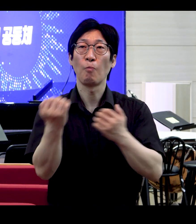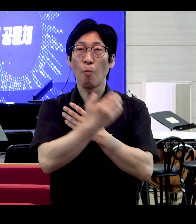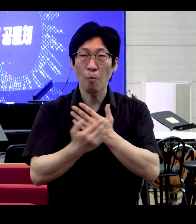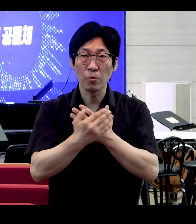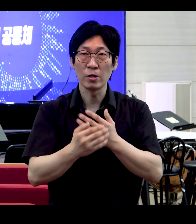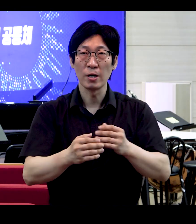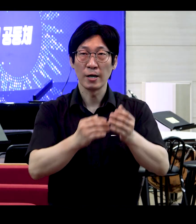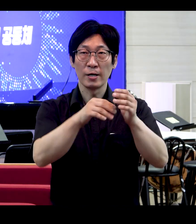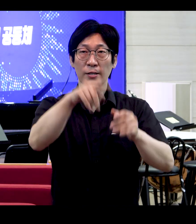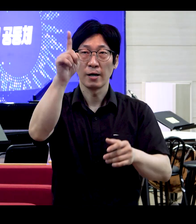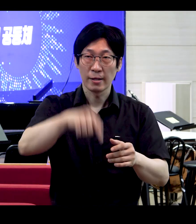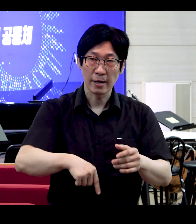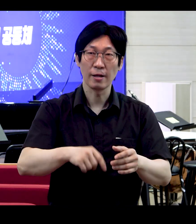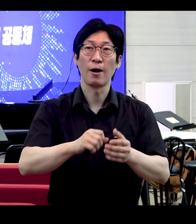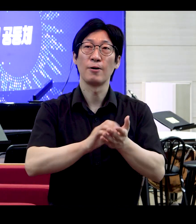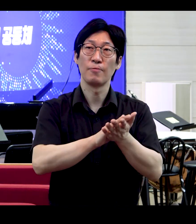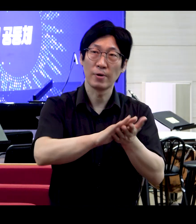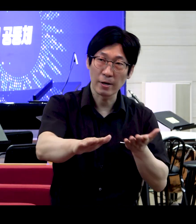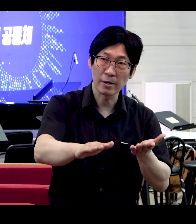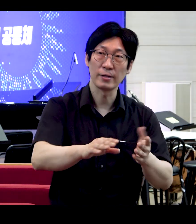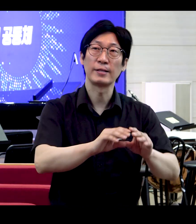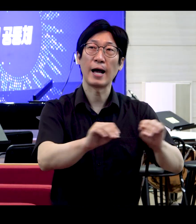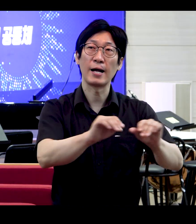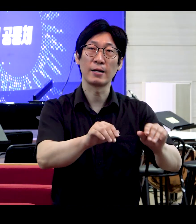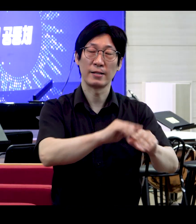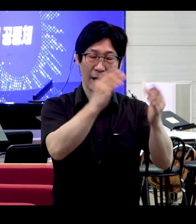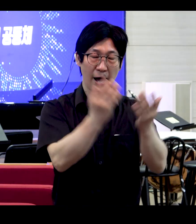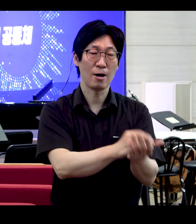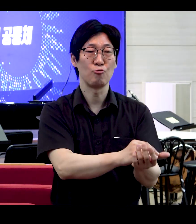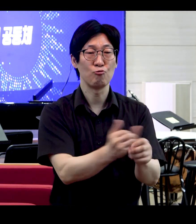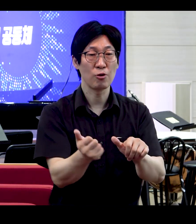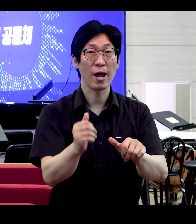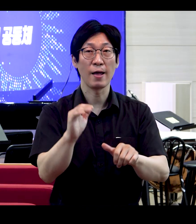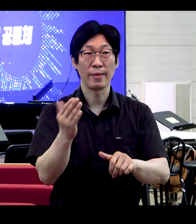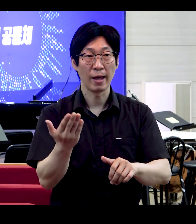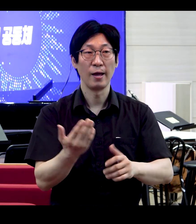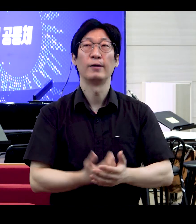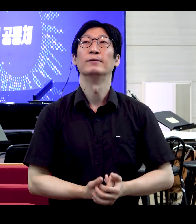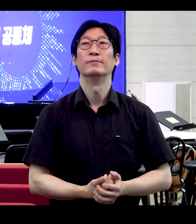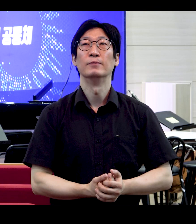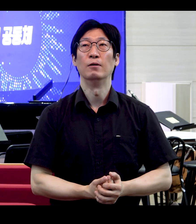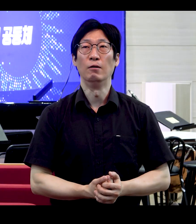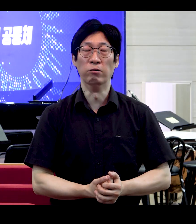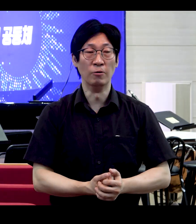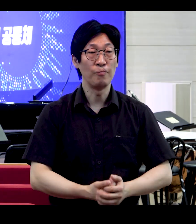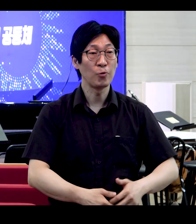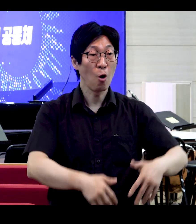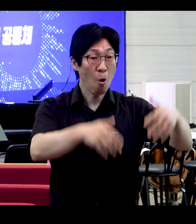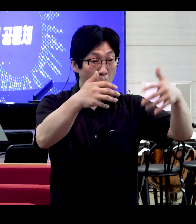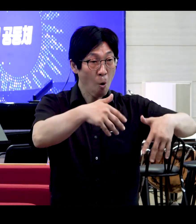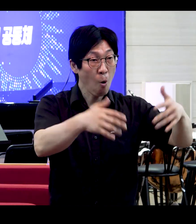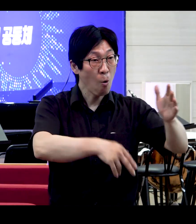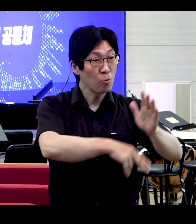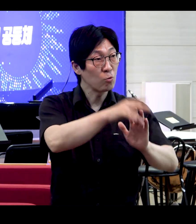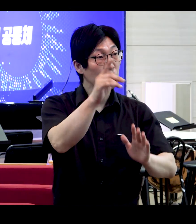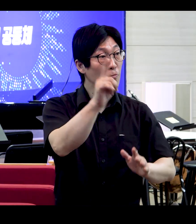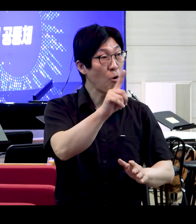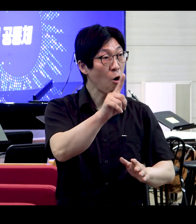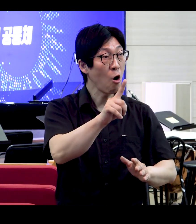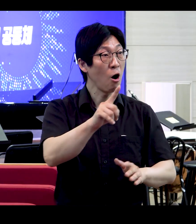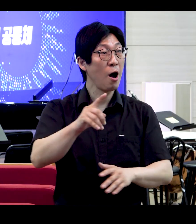천하에서 멸절하리니 땅에 있는 것들이 다 죽으리라. 네, 홍수는 바로